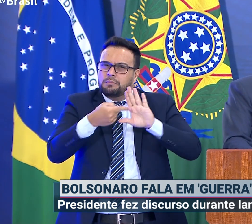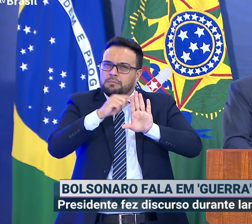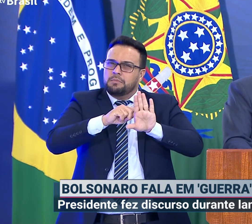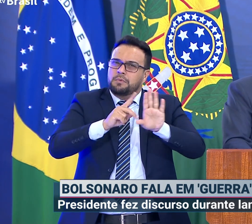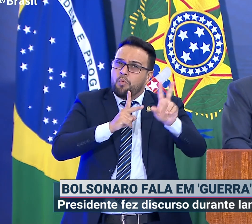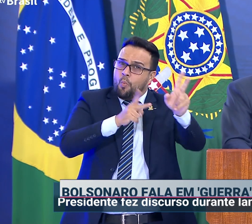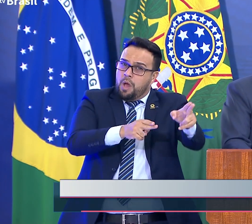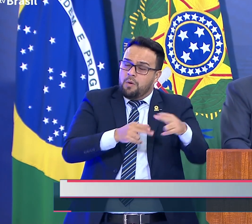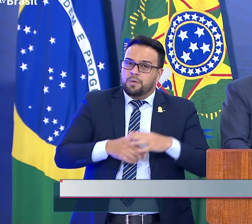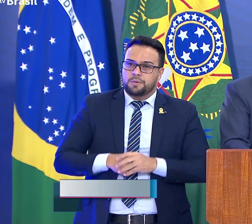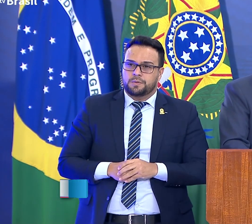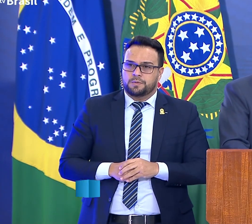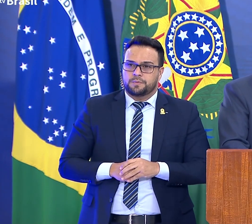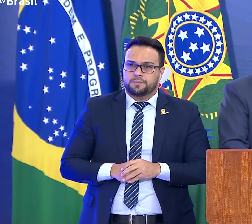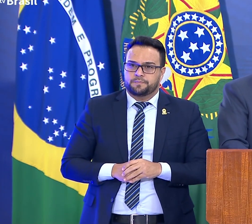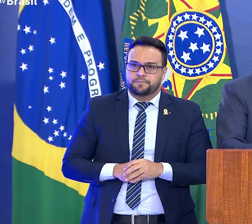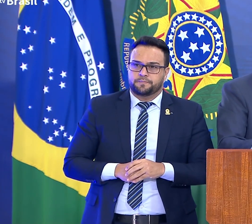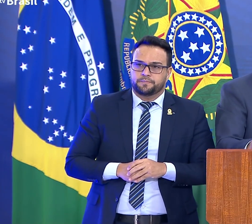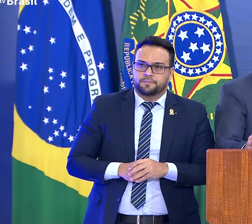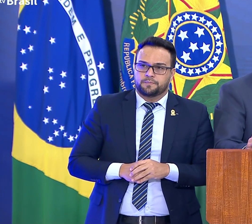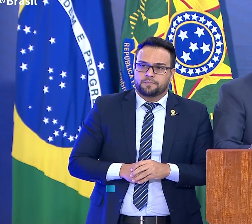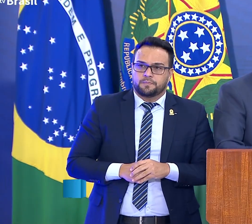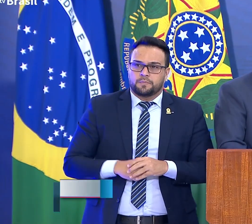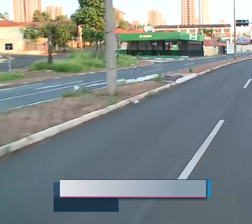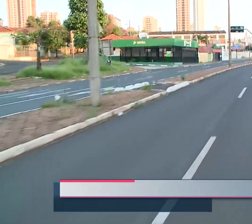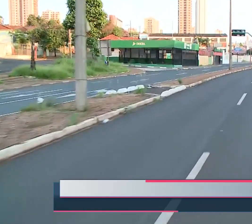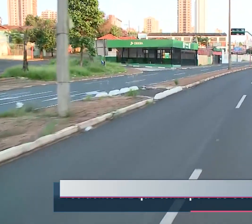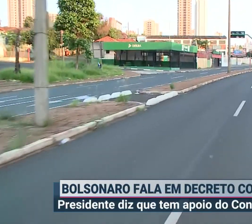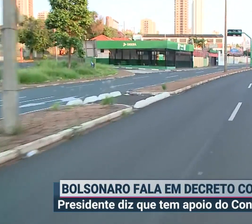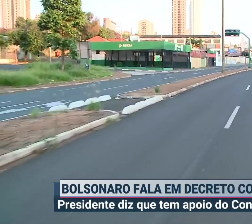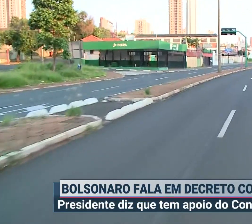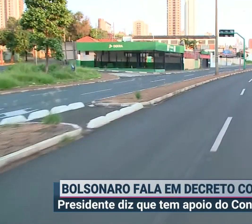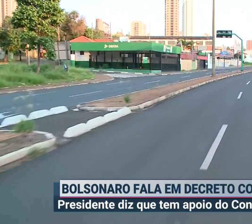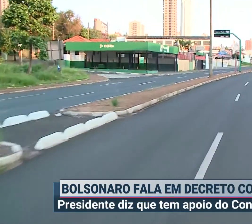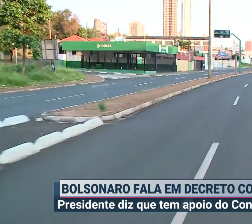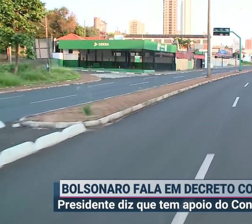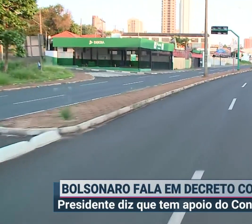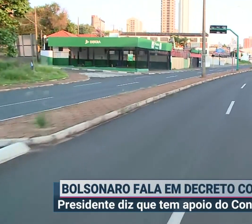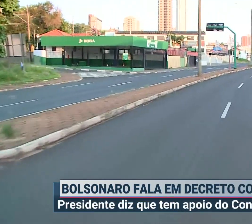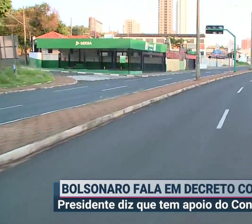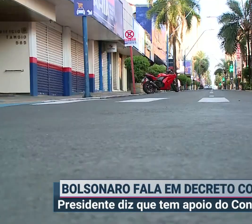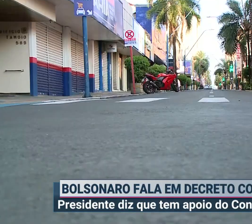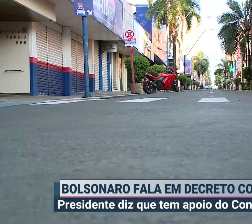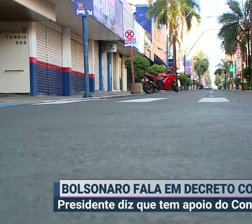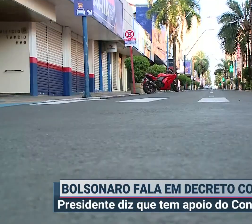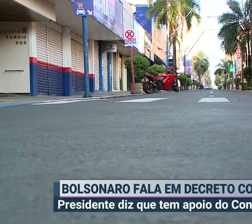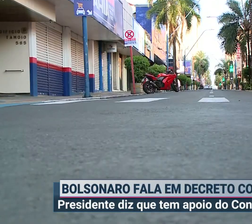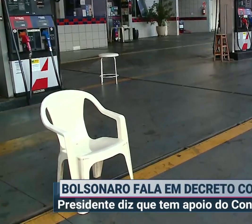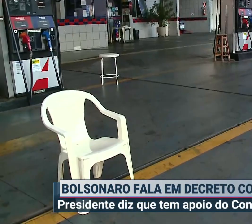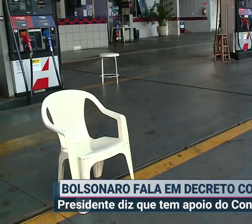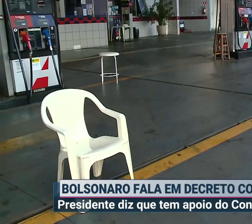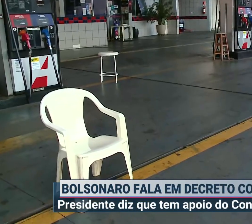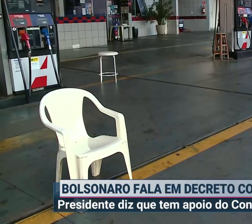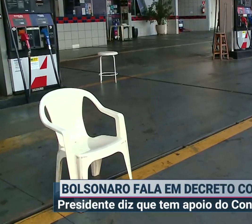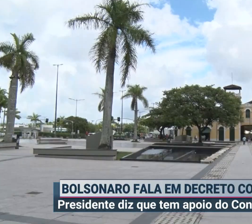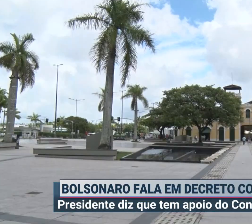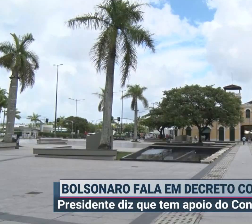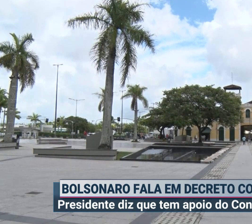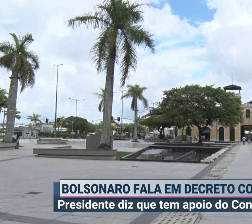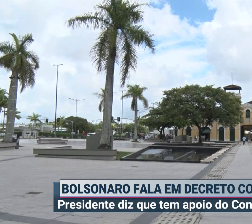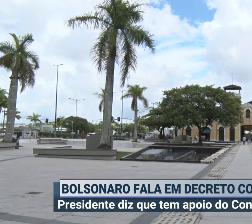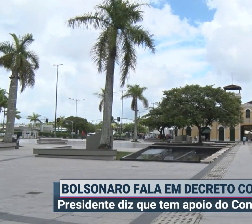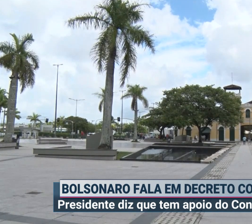O presidente disse que tem pronto o texto de um decreto para proibir medidas de isolamento como quarentena e lockdown